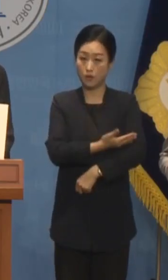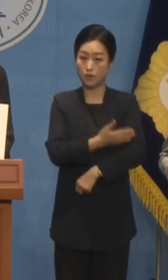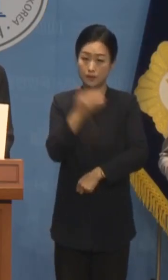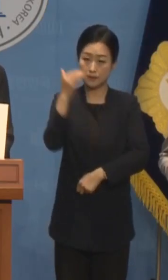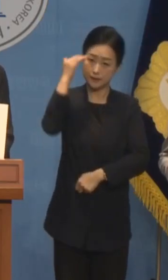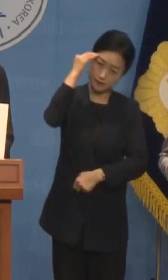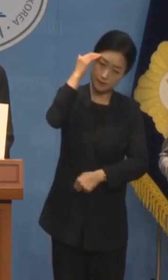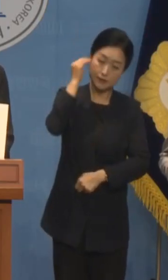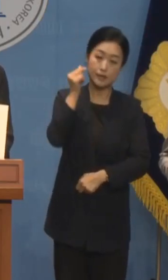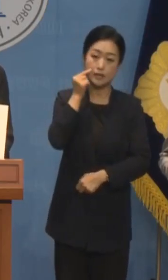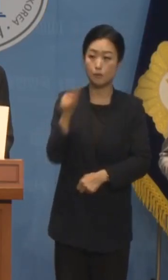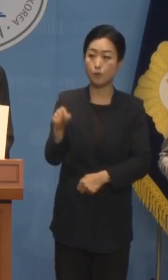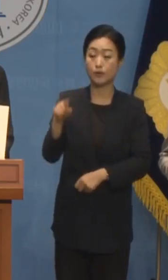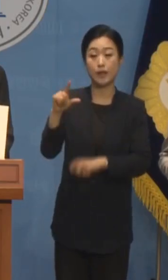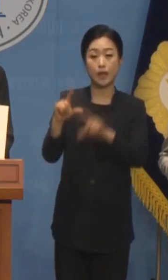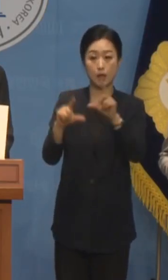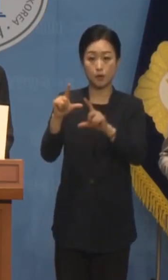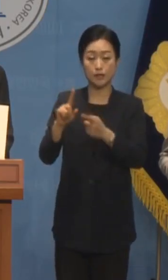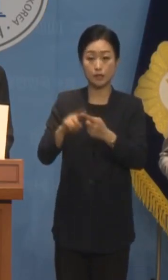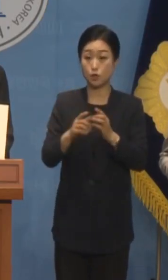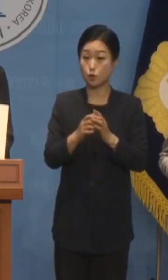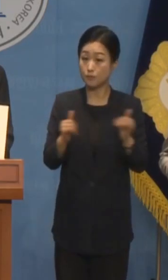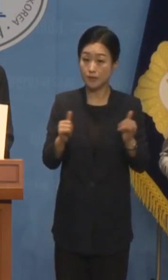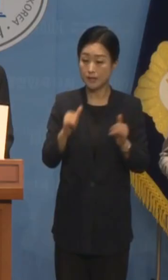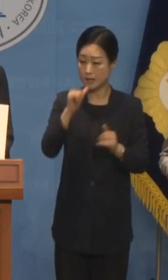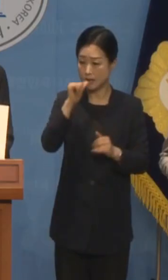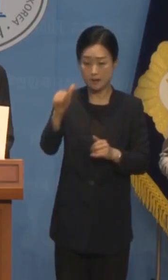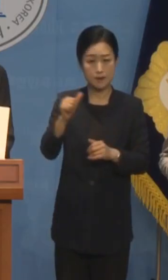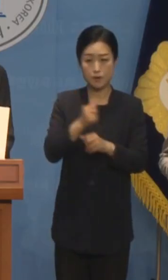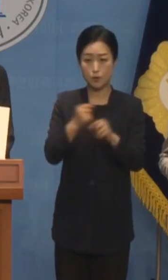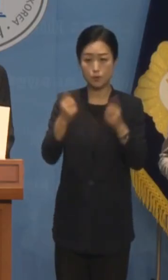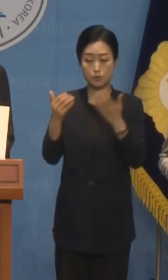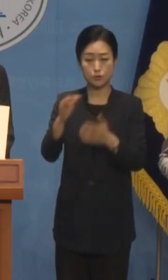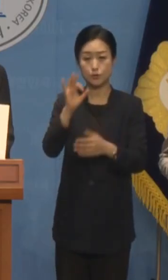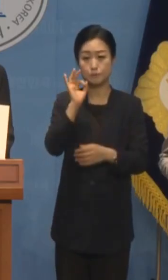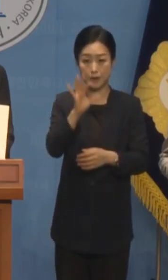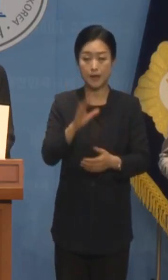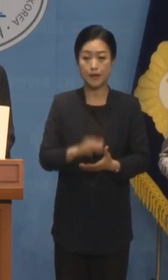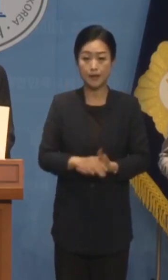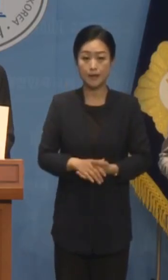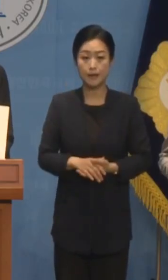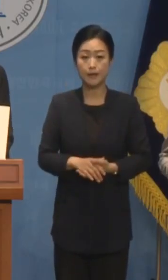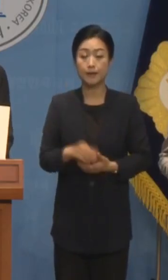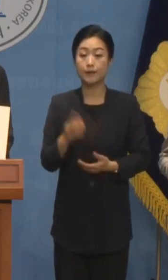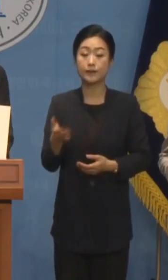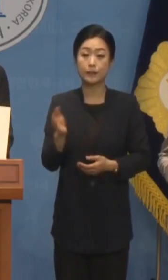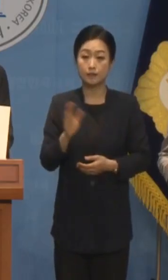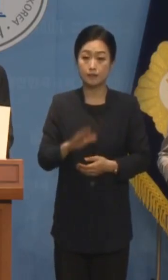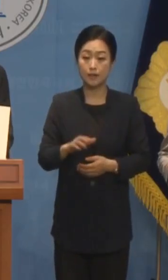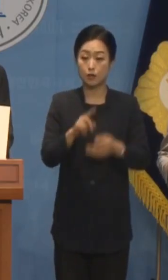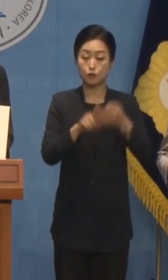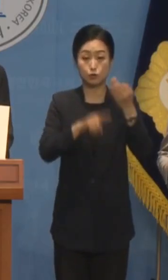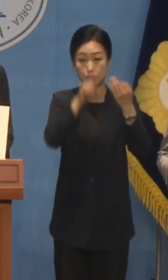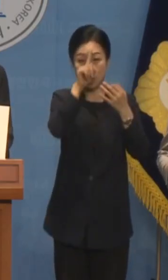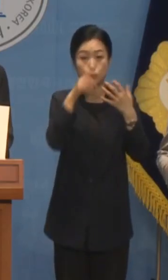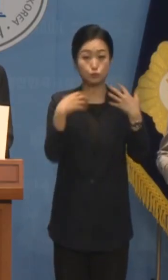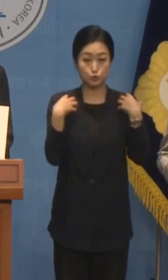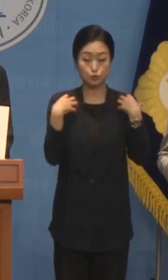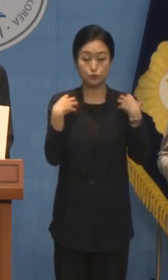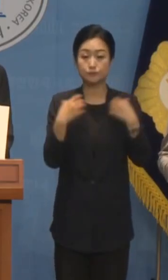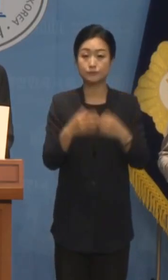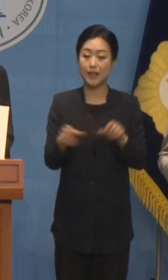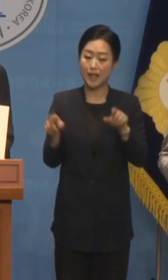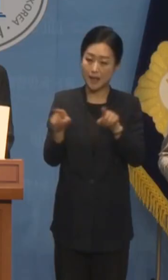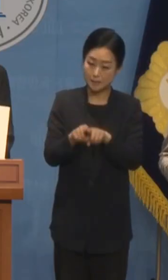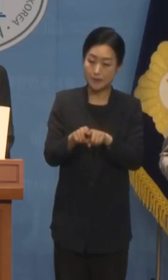침해하고 있는 일본의 행태에 대해서 국민들은 결코 용납하지도 용서하지도 않았습니다. 그런데 이 정부는 이른바